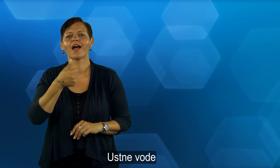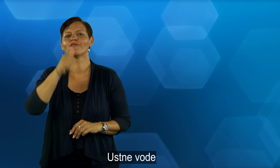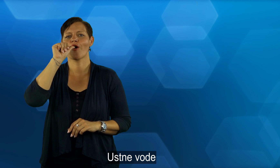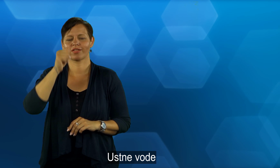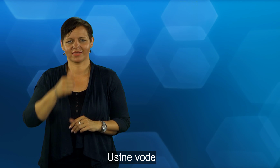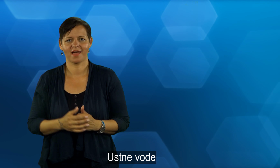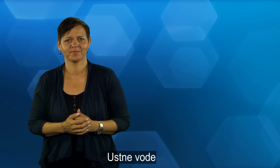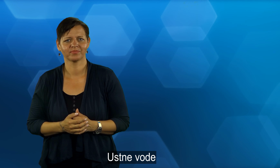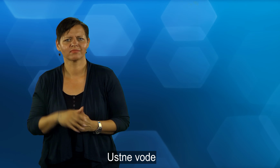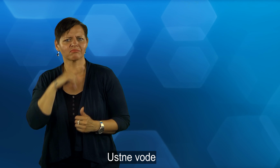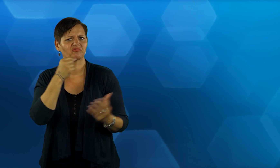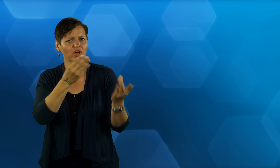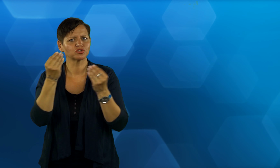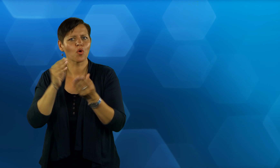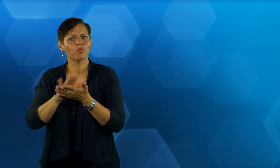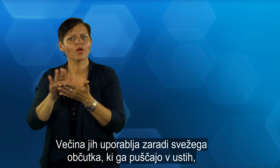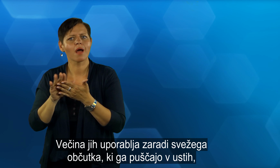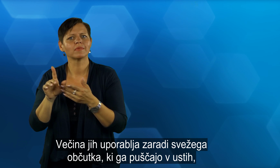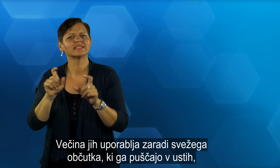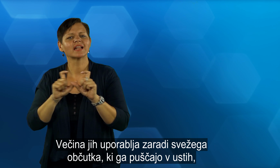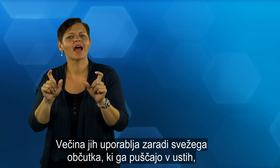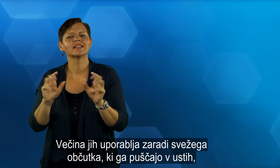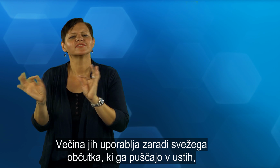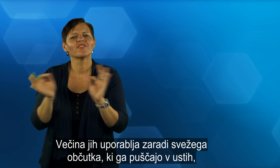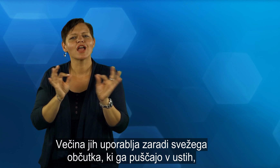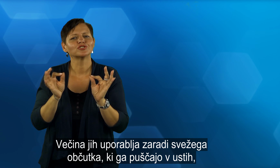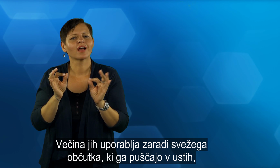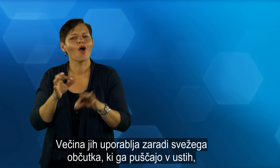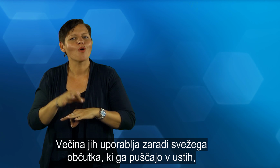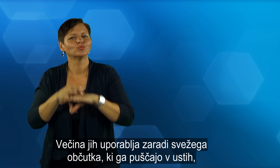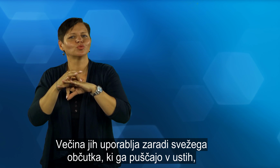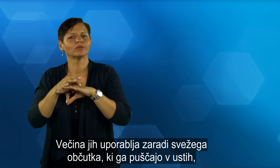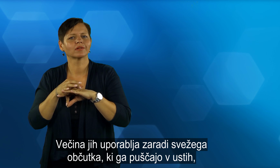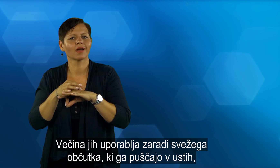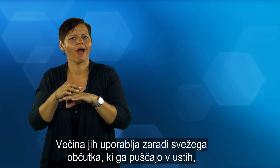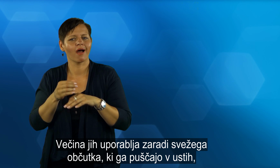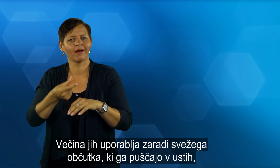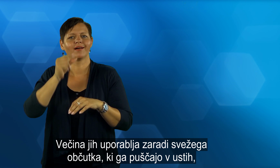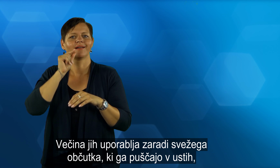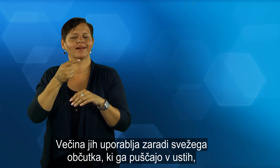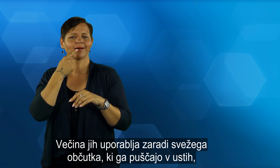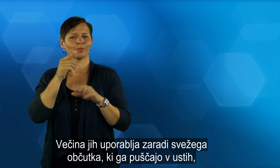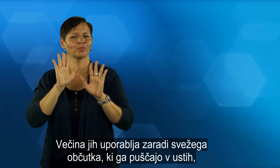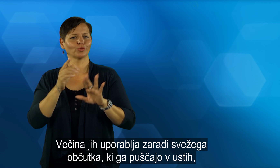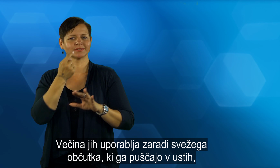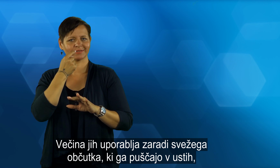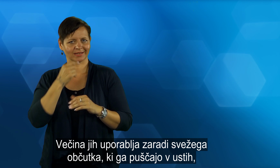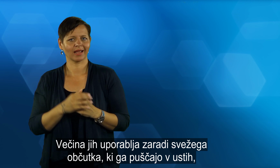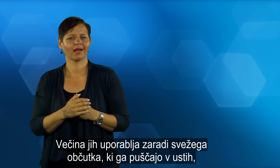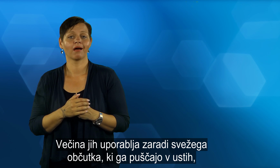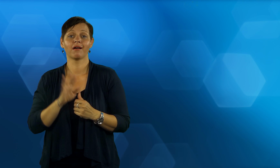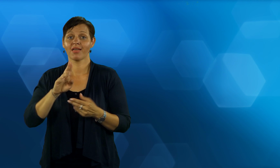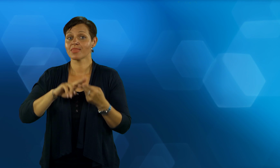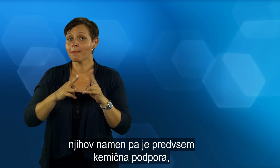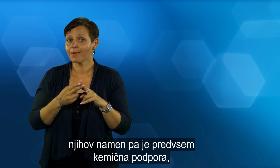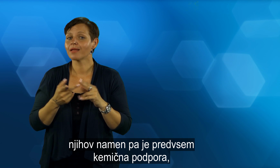Ustne vode. Večina jih uporablja zaradi svežega občutka, ki ga puščajo v ustih. Njihov namen pa je predvsem